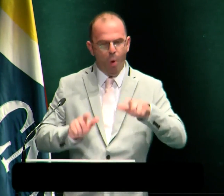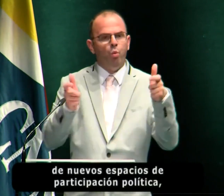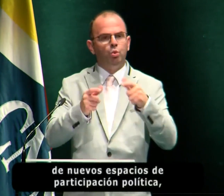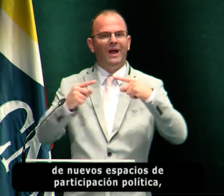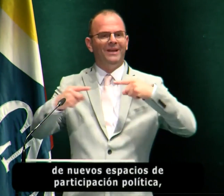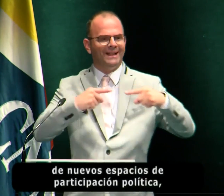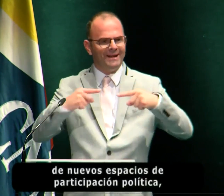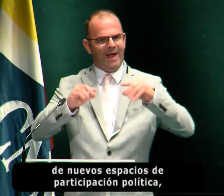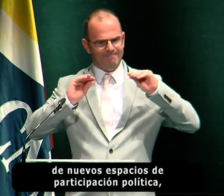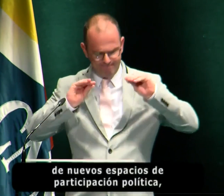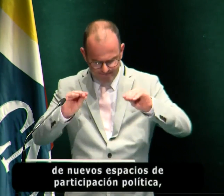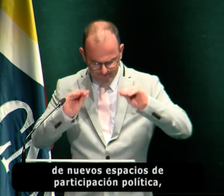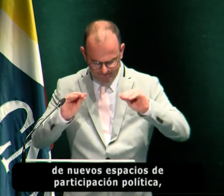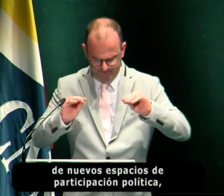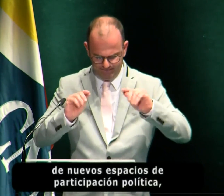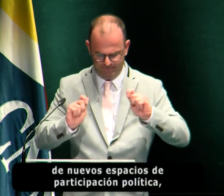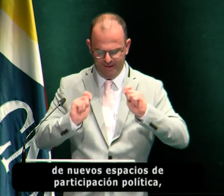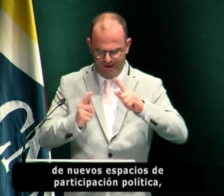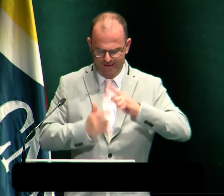personas sordas.